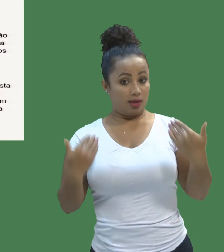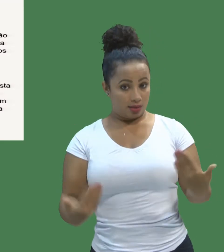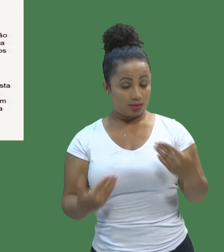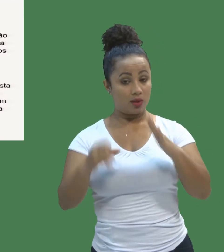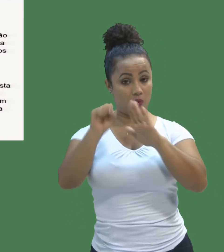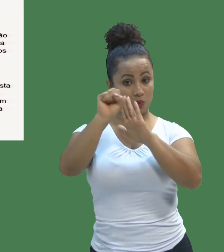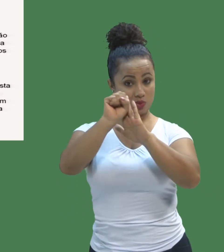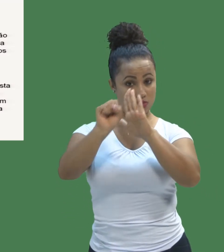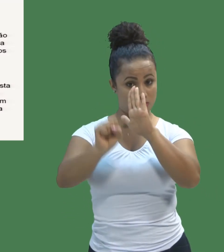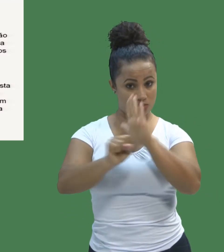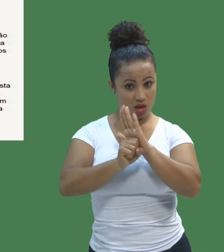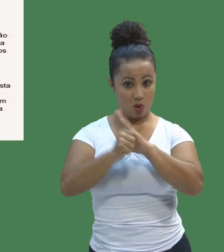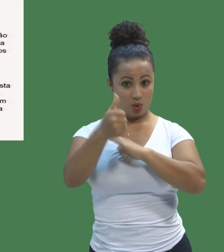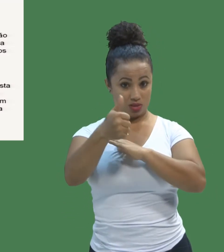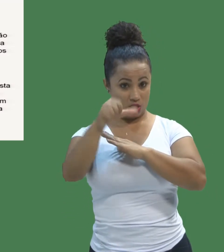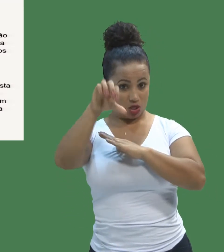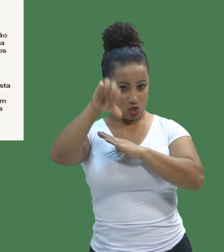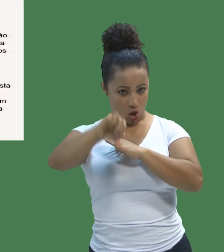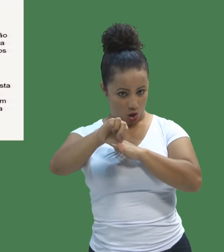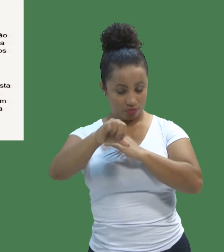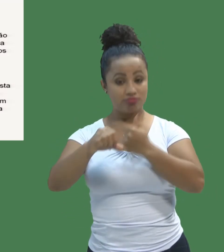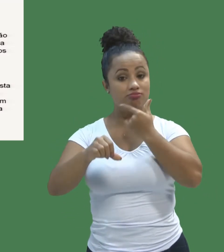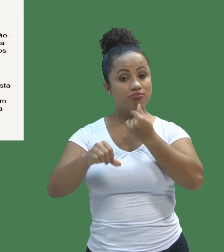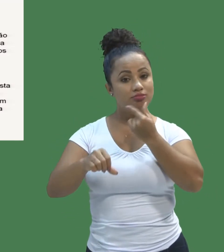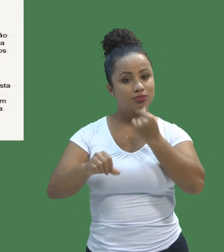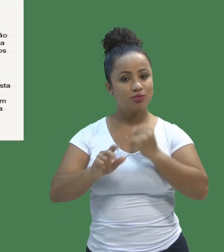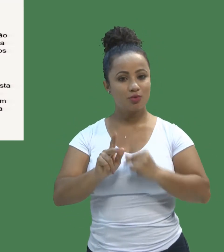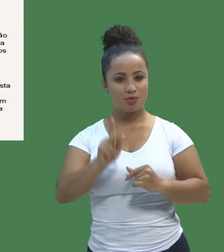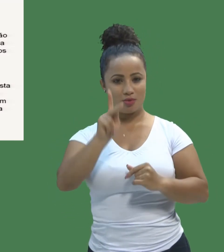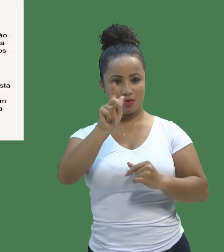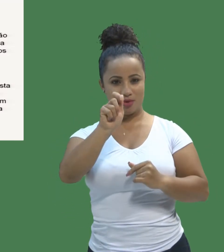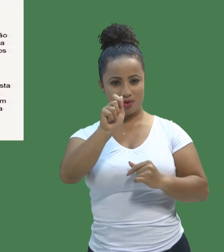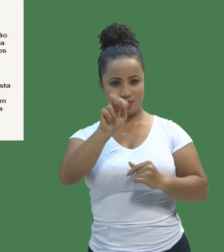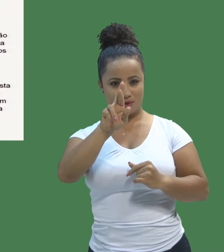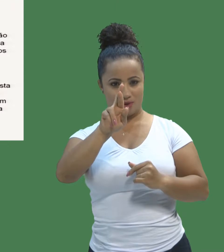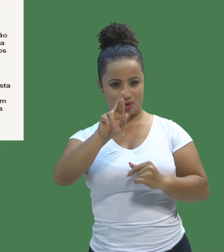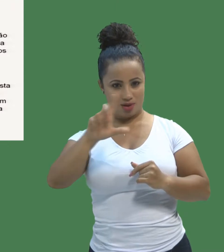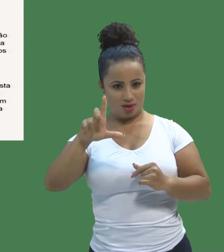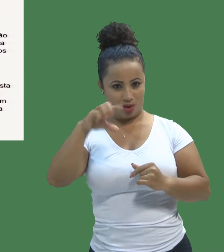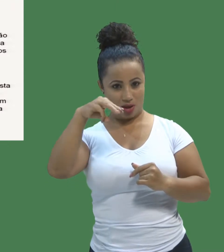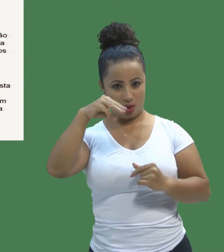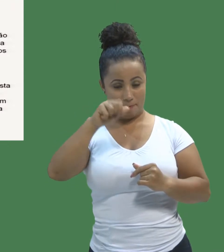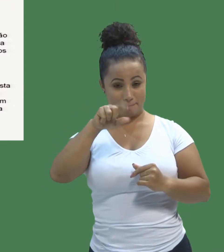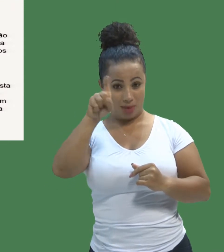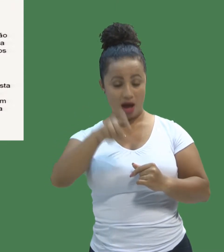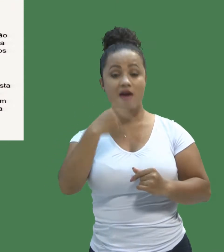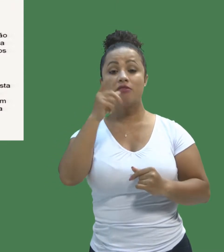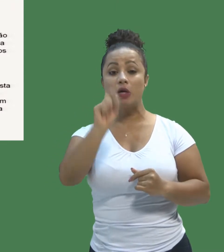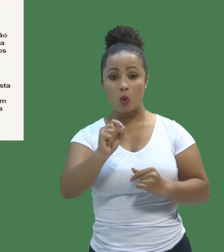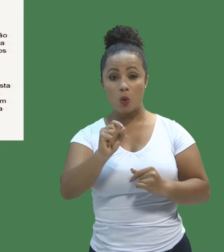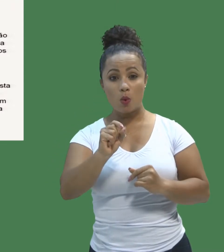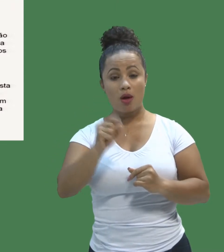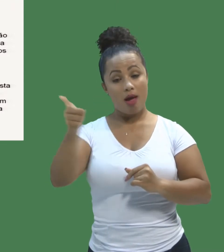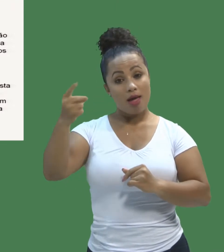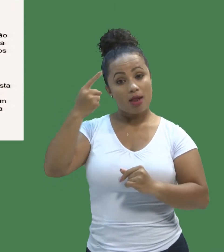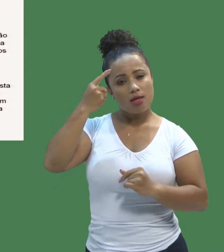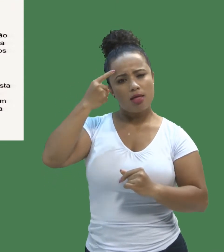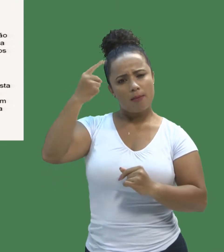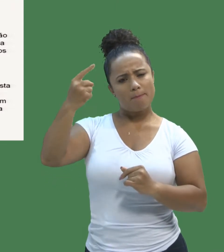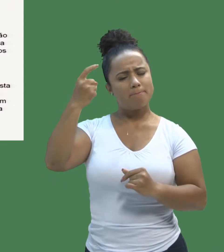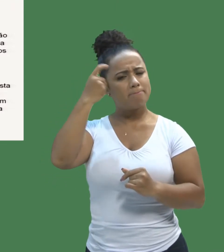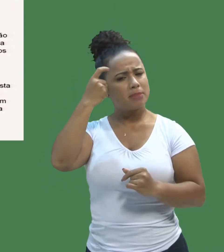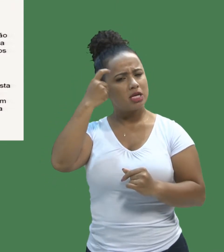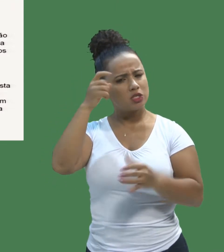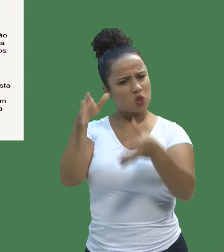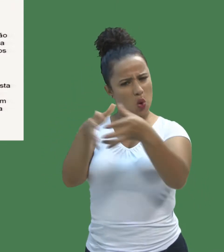Em todo caso, no século XIX, para Marx, a ideologia utilizada